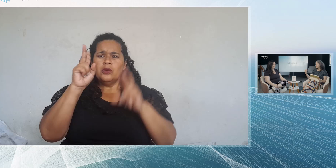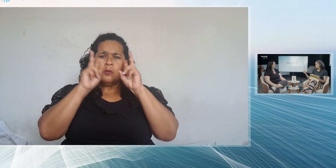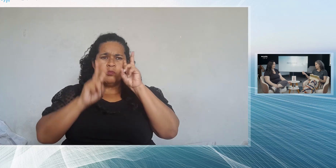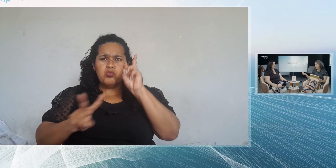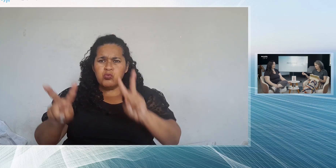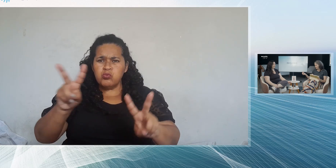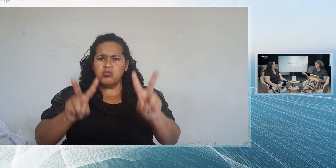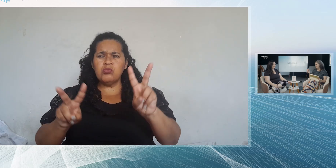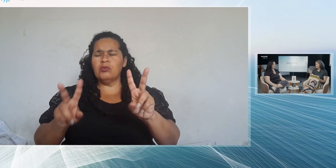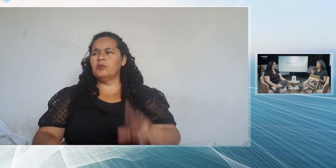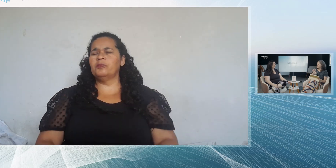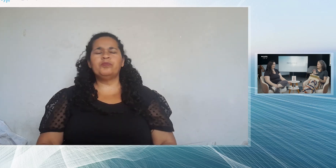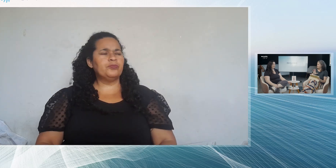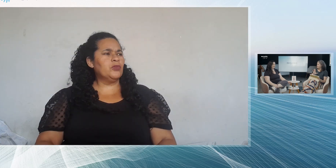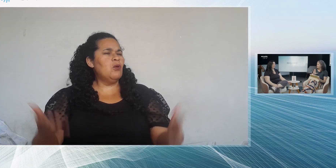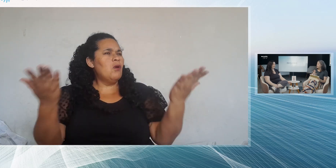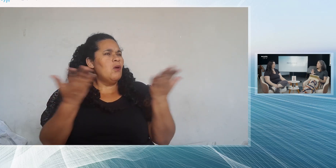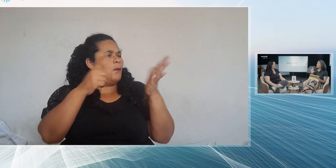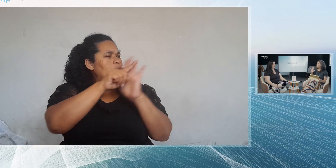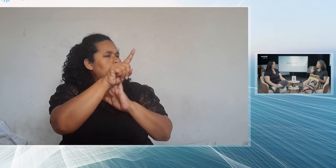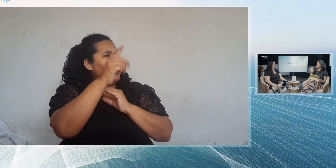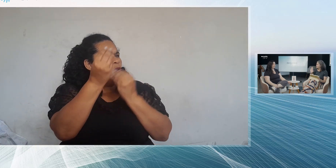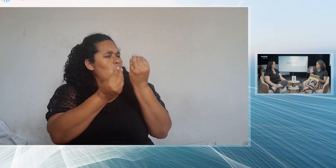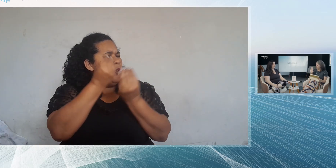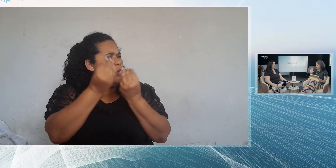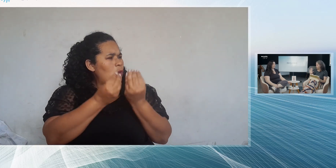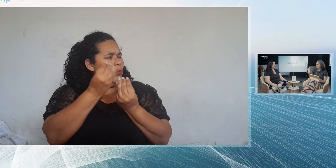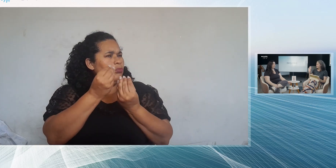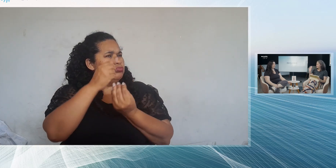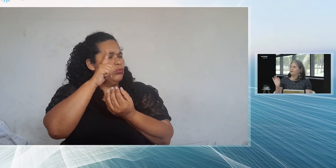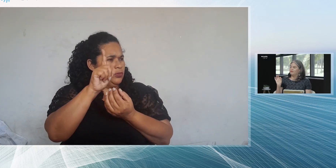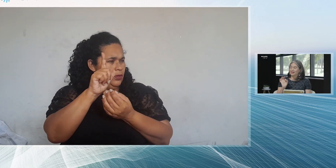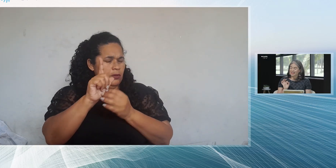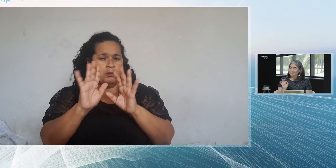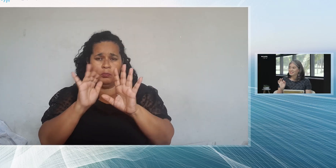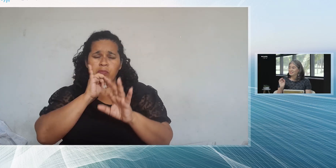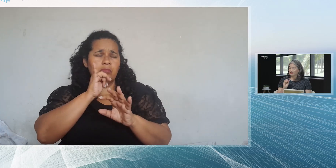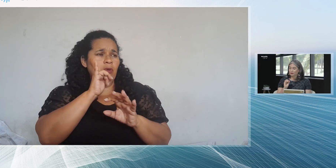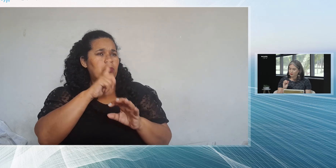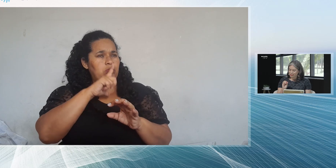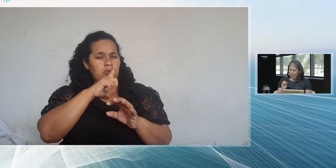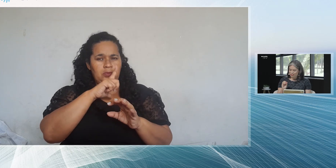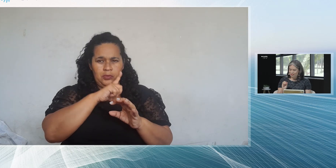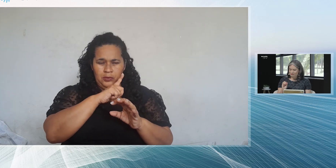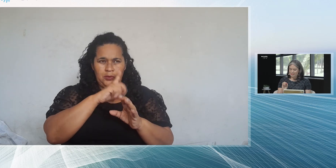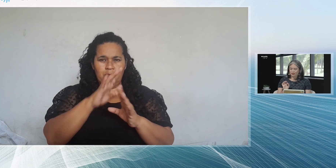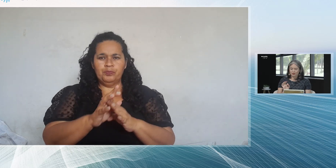intervir, vai fazer alguma coisa em relação a essa avaliação. Como que funciona isso? Mas